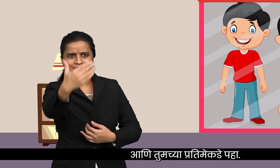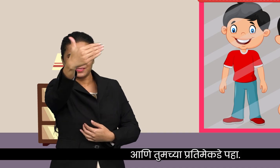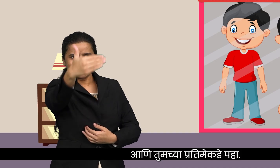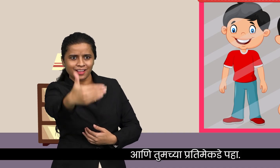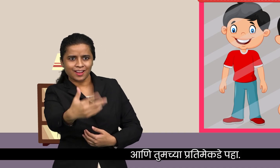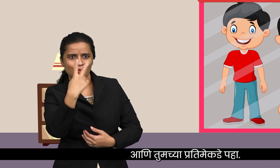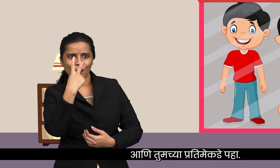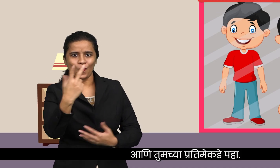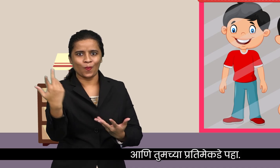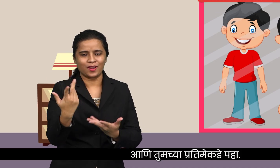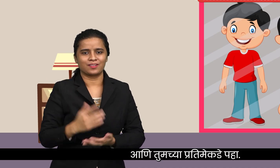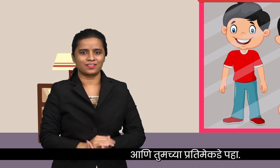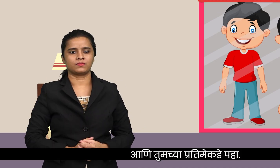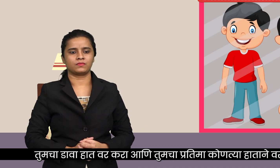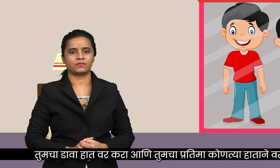पहा.